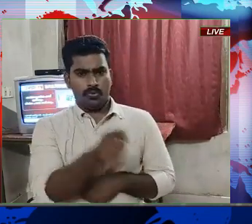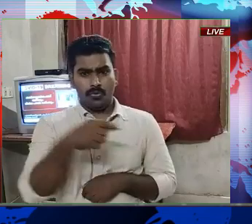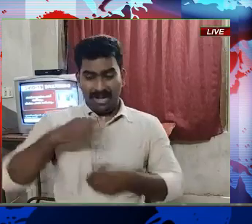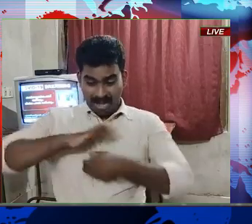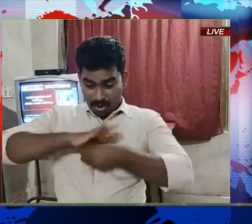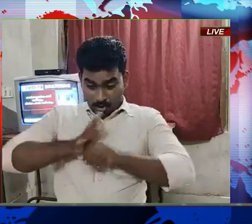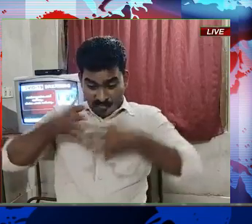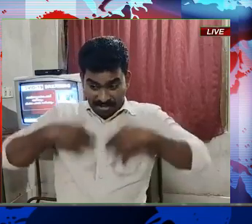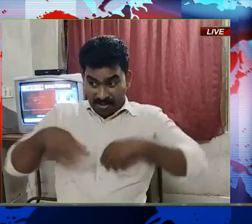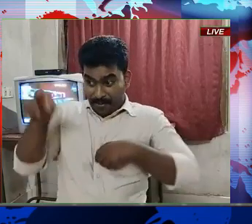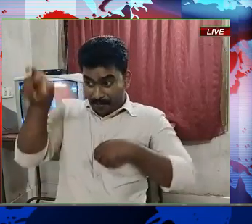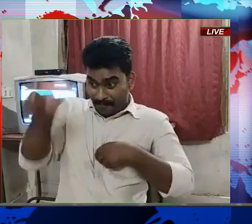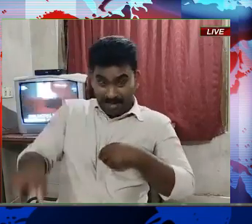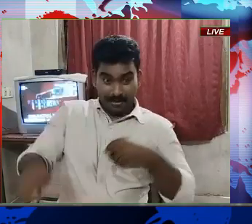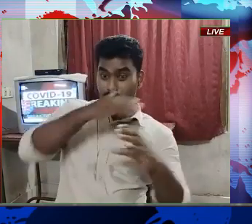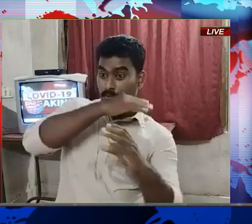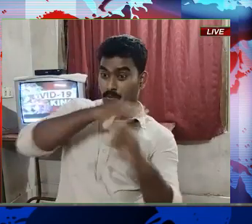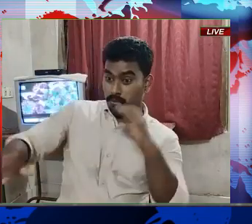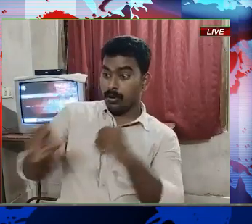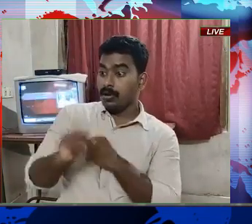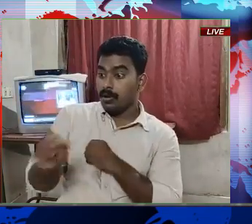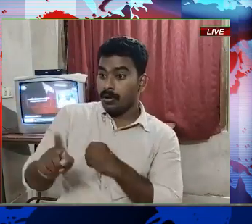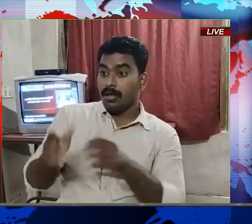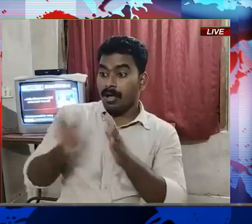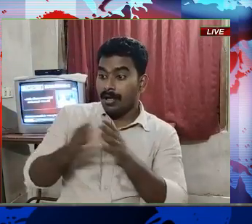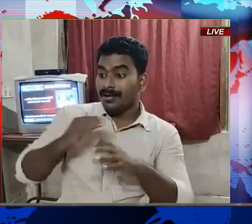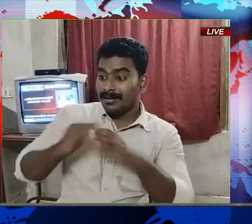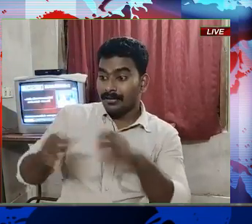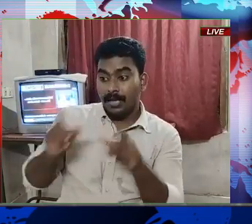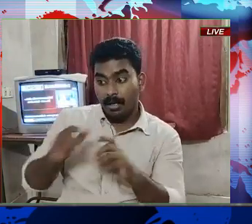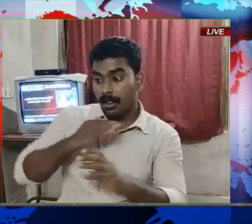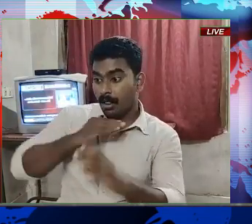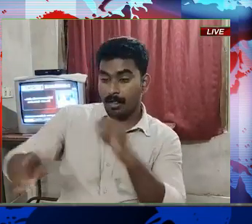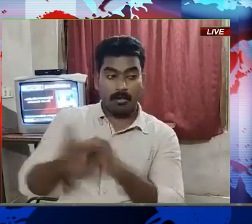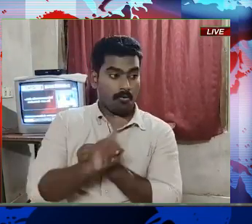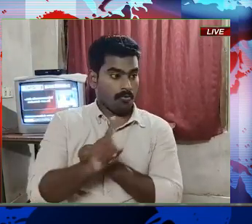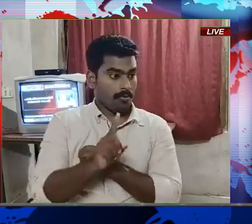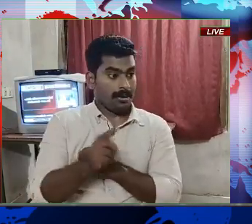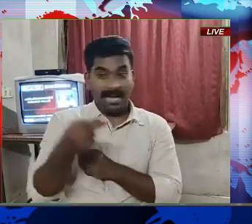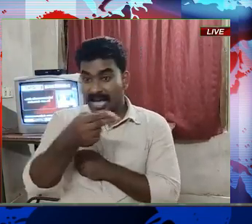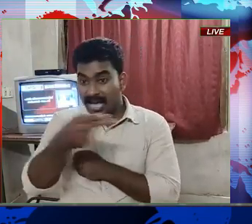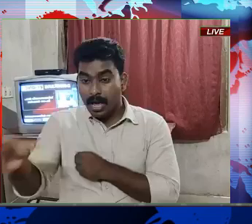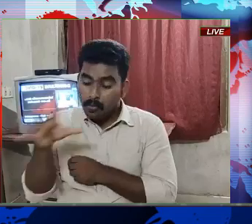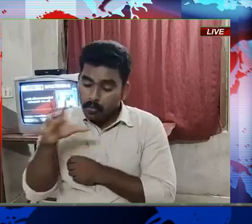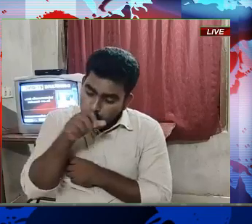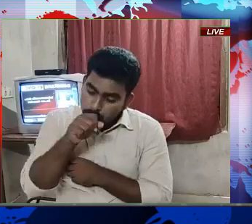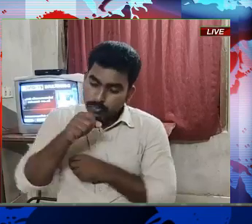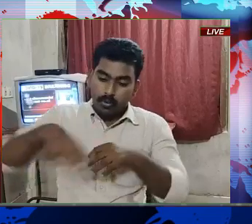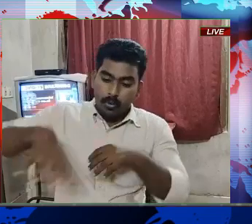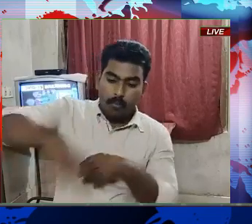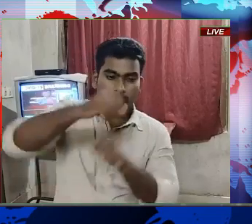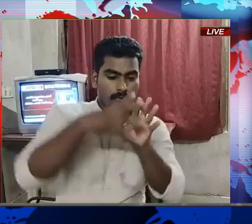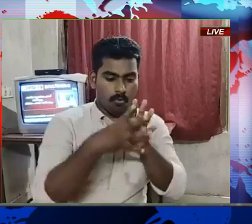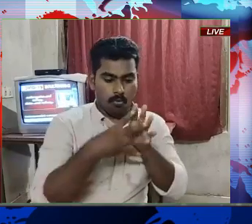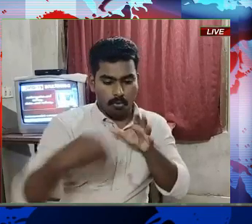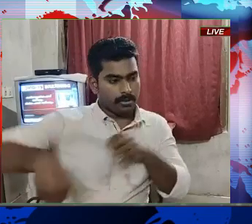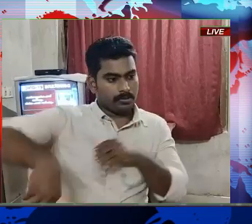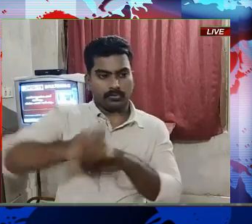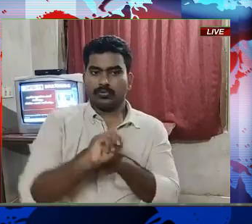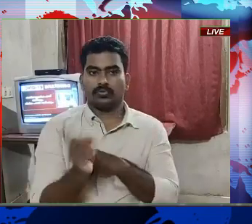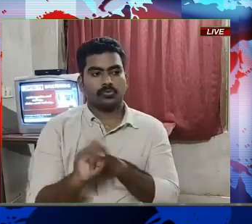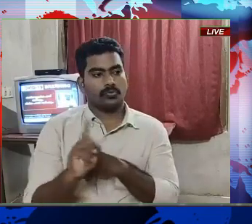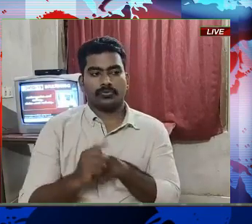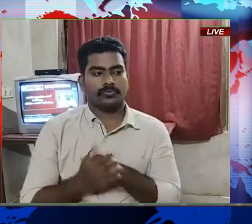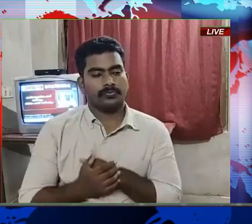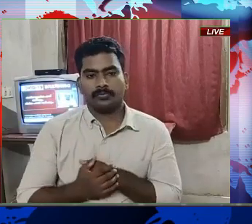വേജസുകാർക്ക് ശമ്പളം കൊടുക്കുന്ന കാര്യം എല്ലാവർക്കും കൊടുക്കാൻ വേണ്ടി ഉത്തരവിറങ്ങിയിരുന്നു. അതിൽ മെഡിക്കൽ വിദ്യാഭ്യാസ വകുപ്പിന്റെ കീഴിൽ വരുന്ന ഒരു വിഭാഗത്തിനെ മാത്രം മാറ്റി നിർത്തിയിരിക്കുന്നു